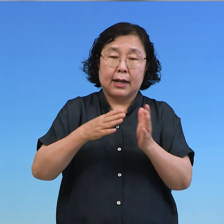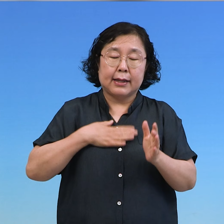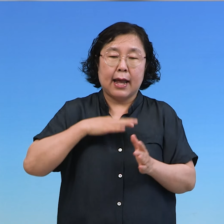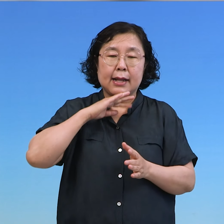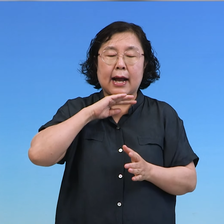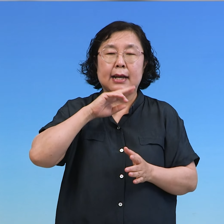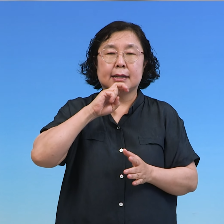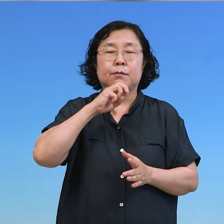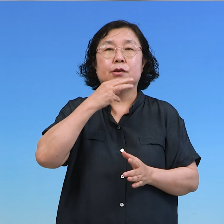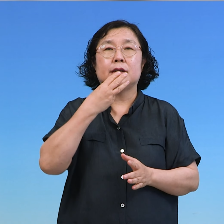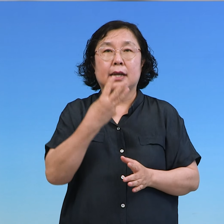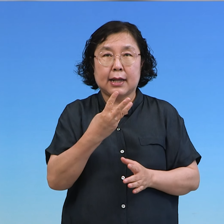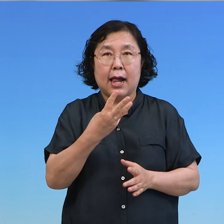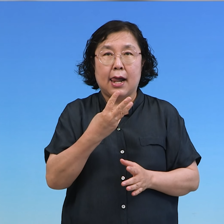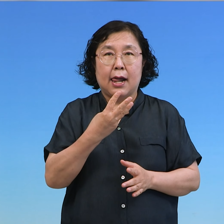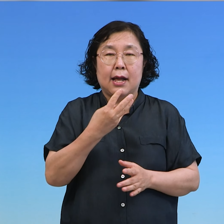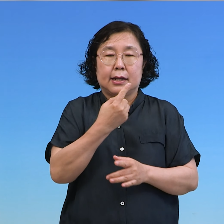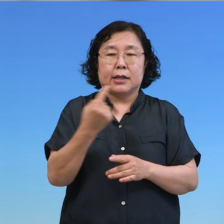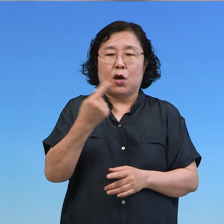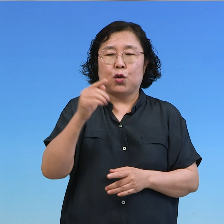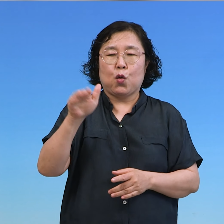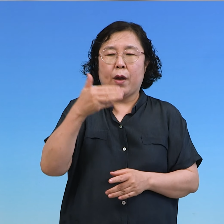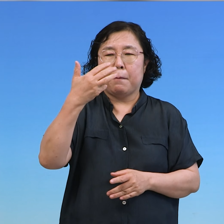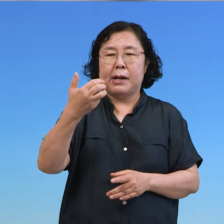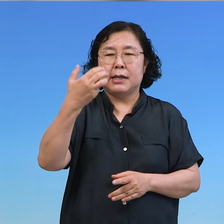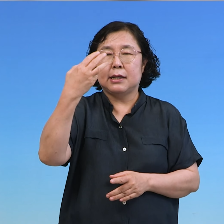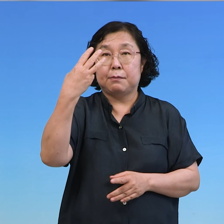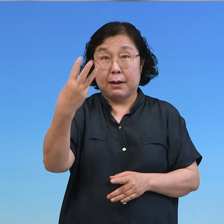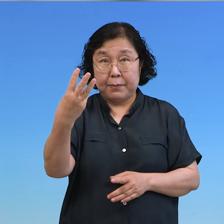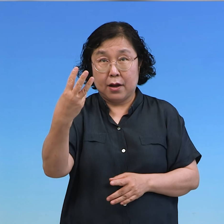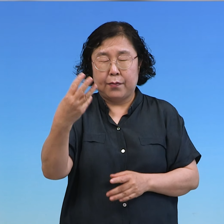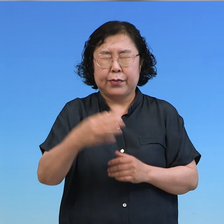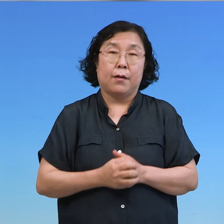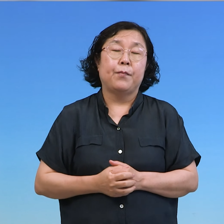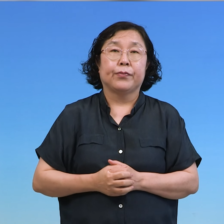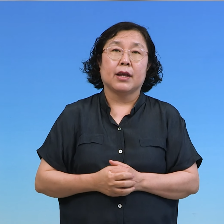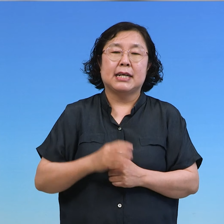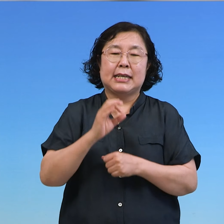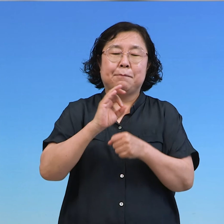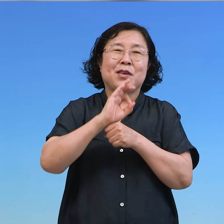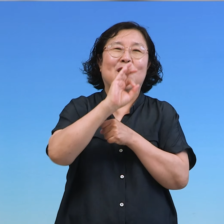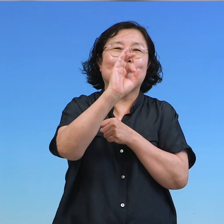23살 83년도에요 딱 10년 뒤